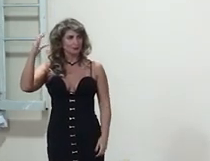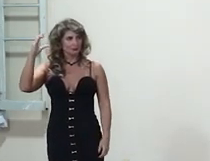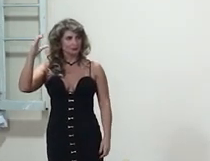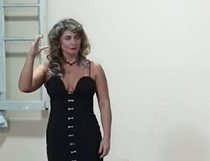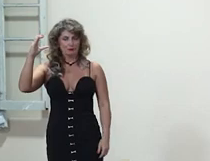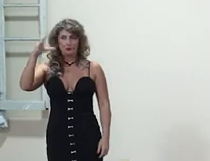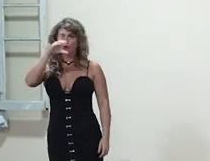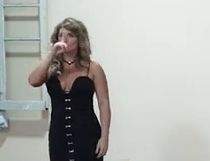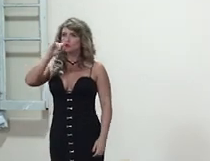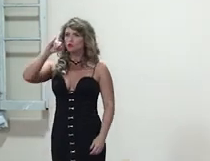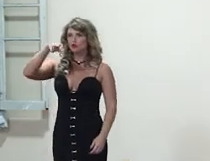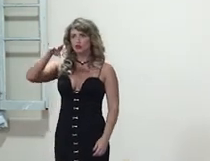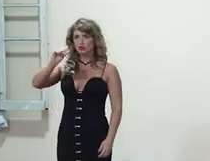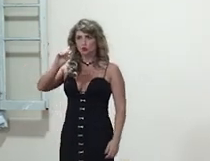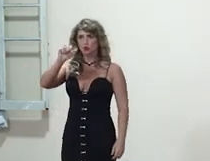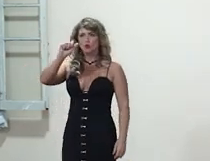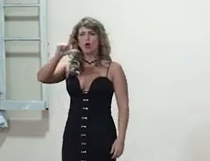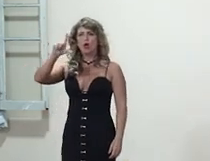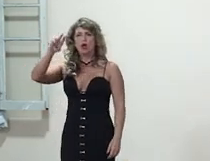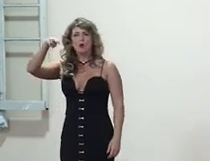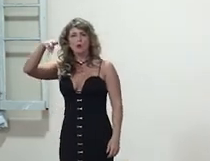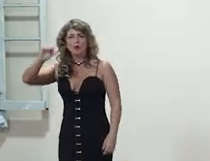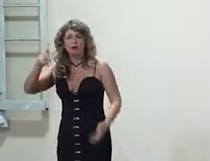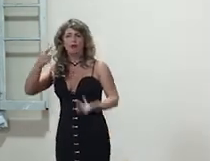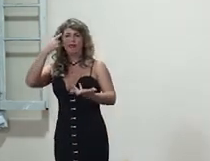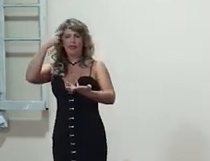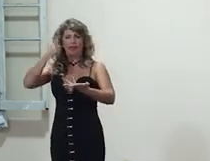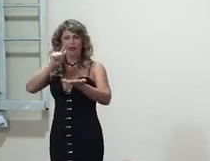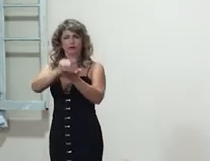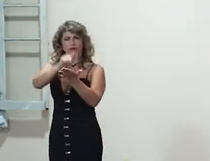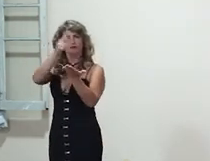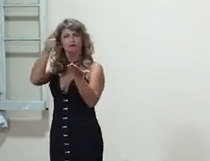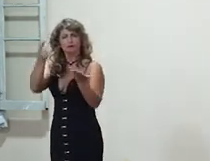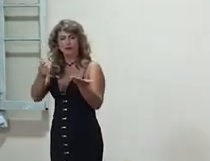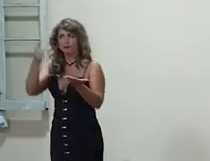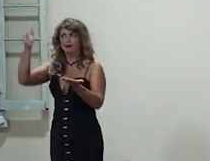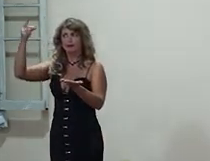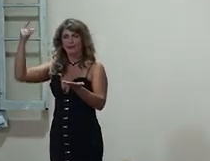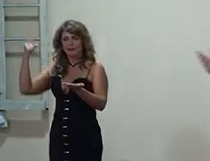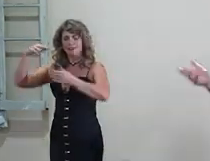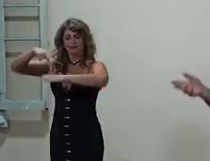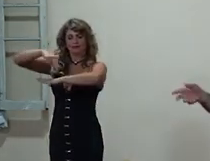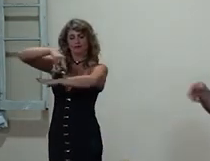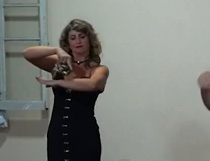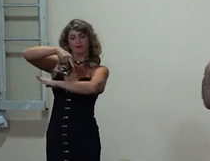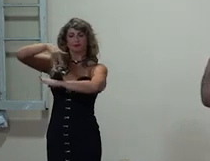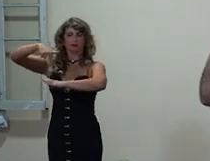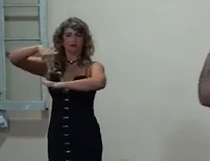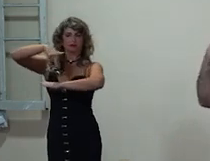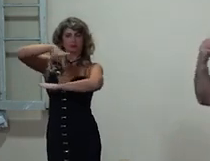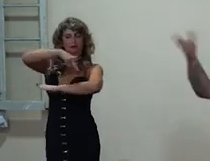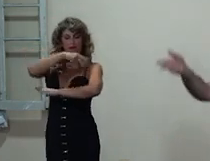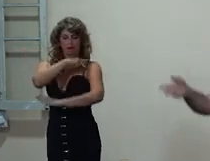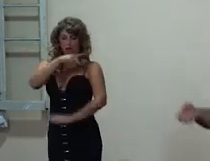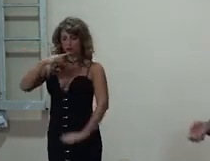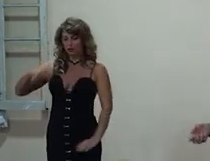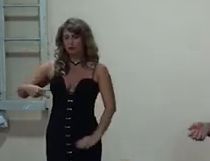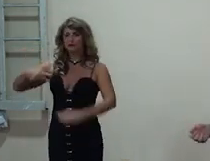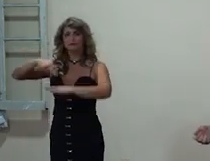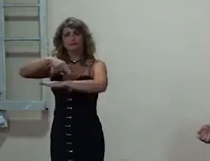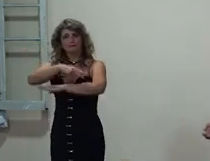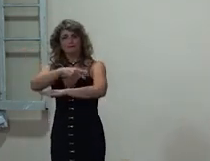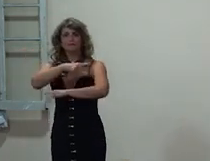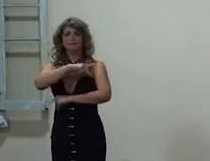Dino Almeida, aquele colunista, né, da Gazeta do Povo, do Glamour Girl, da Garota